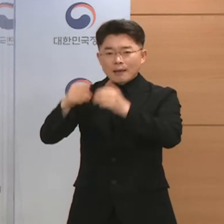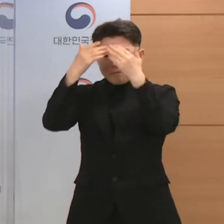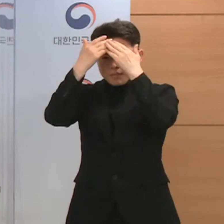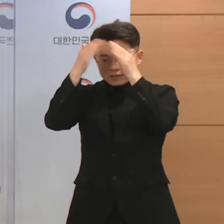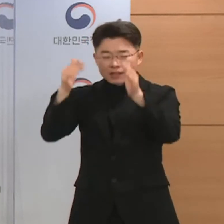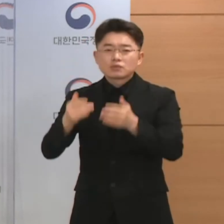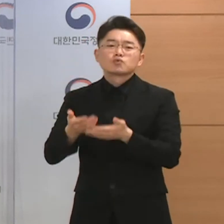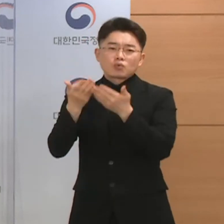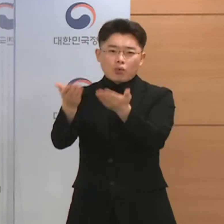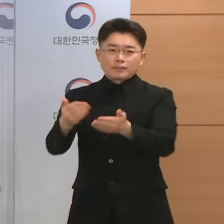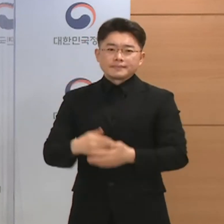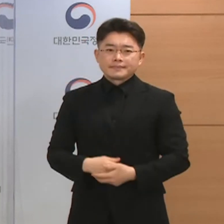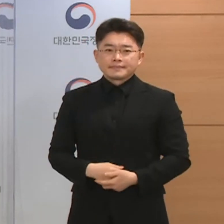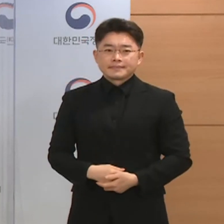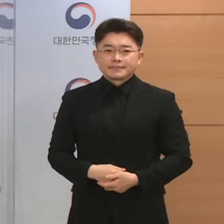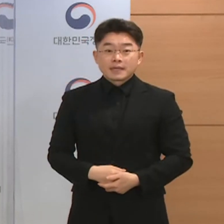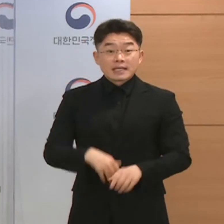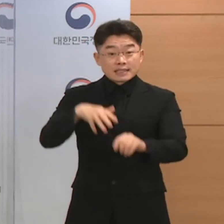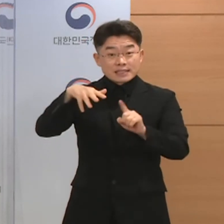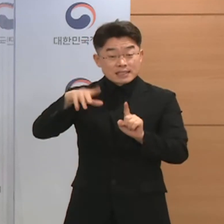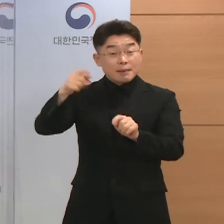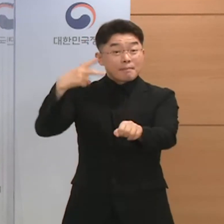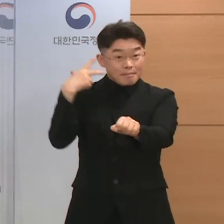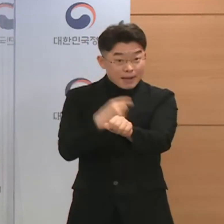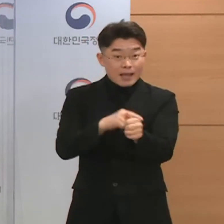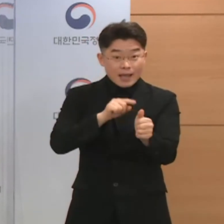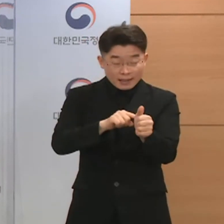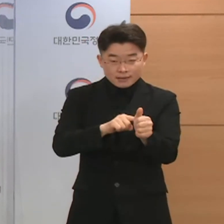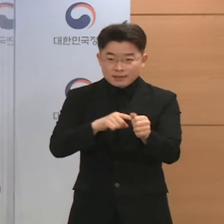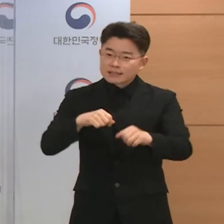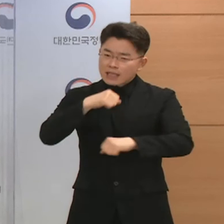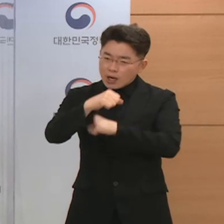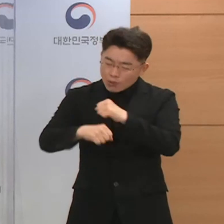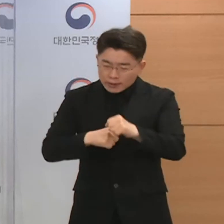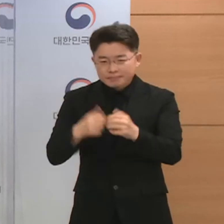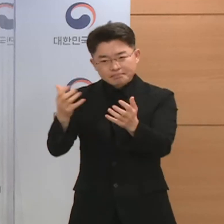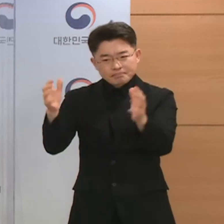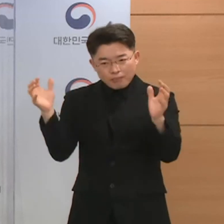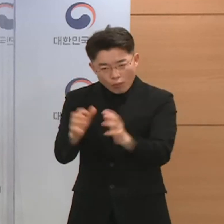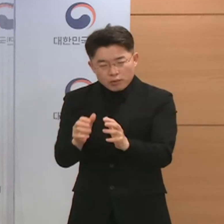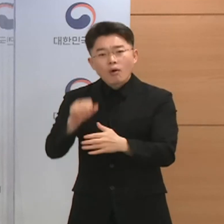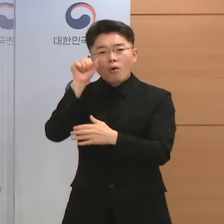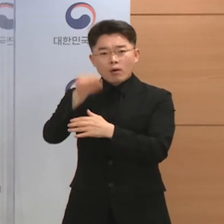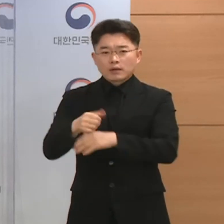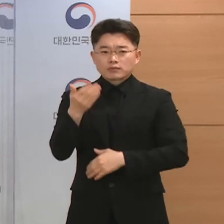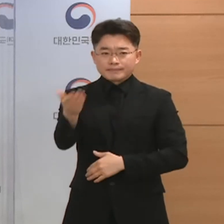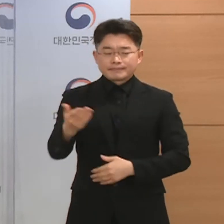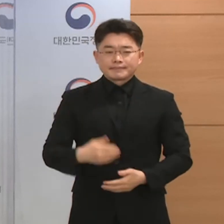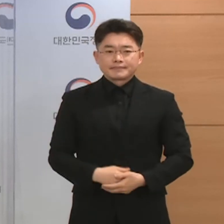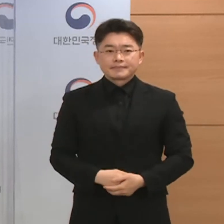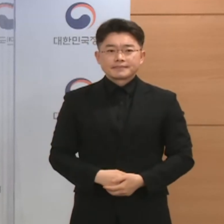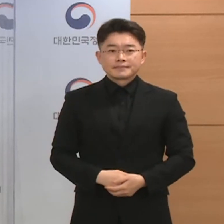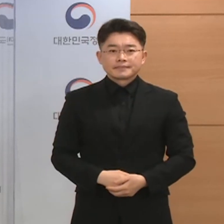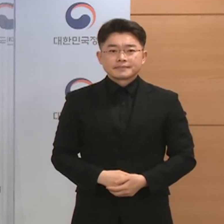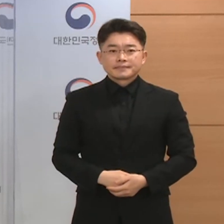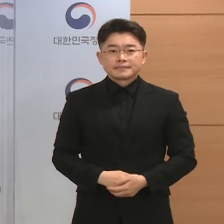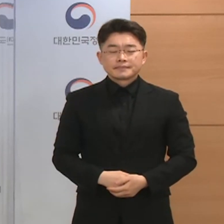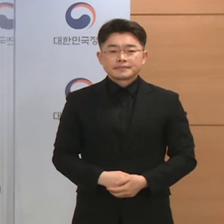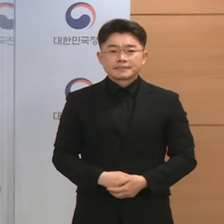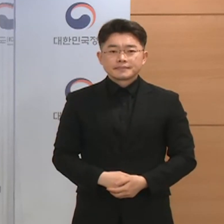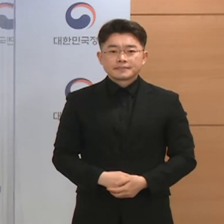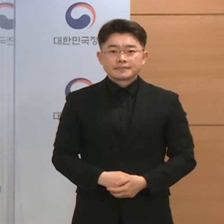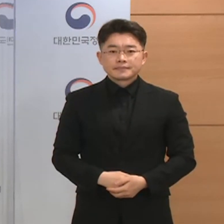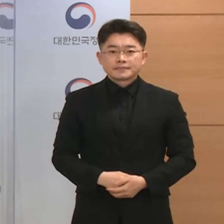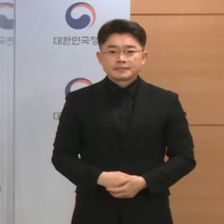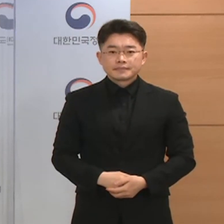있어서 1차 예방접종자는 예외적으로 처리하겠다는 등 이러한 혜택 등등입니다. 그 외 여기서 지금 얘기하고